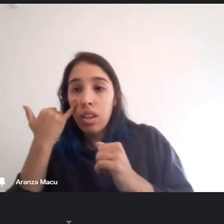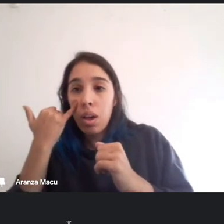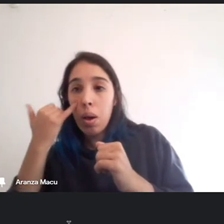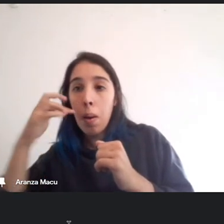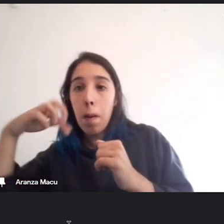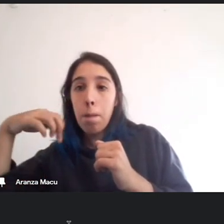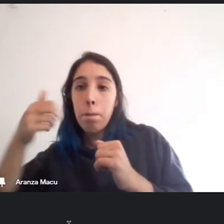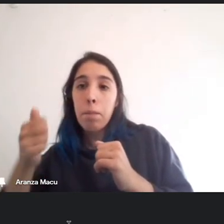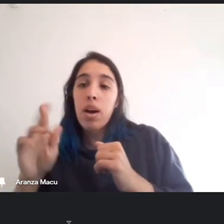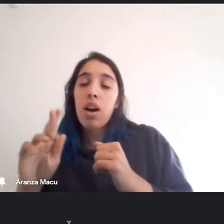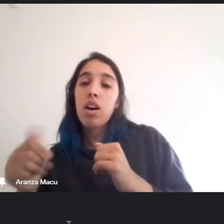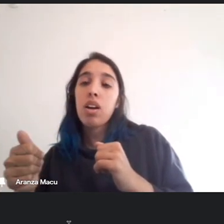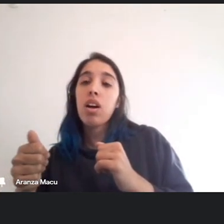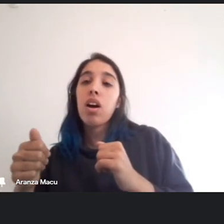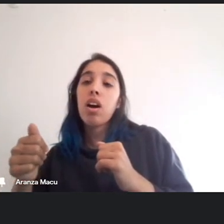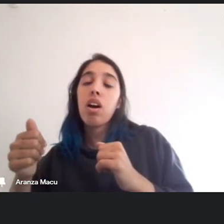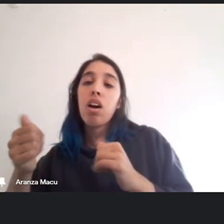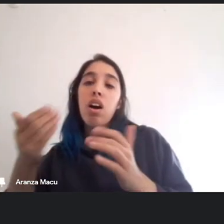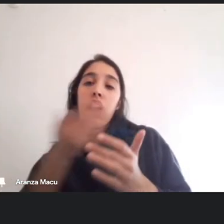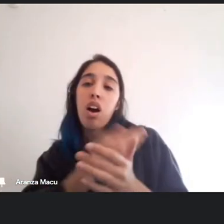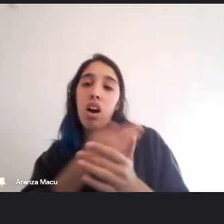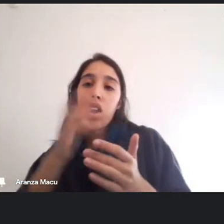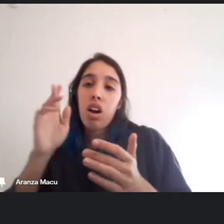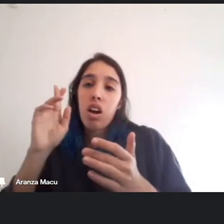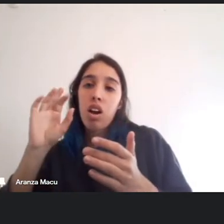fomentar, propiciar.